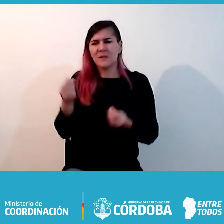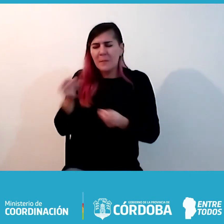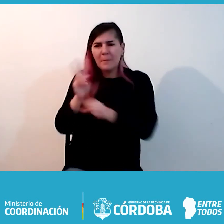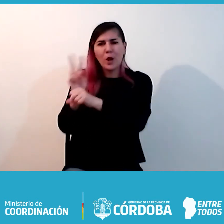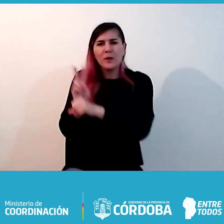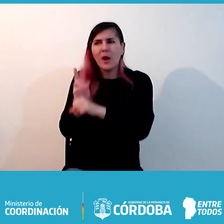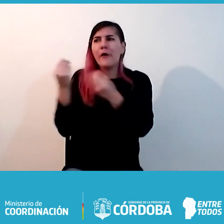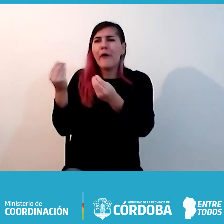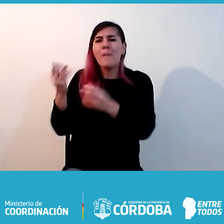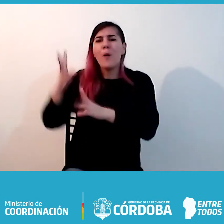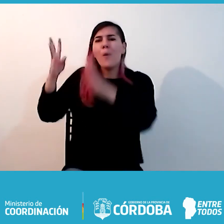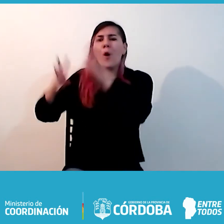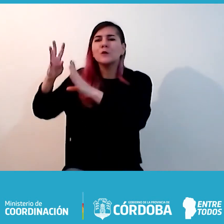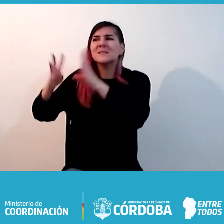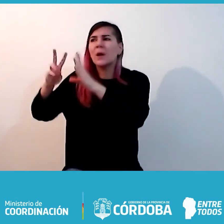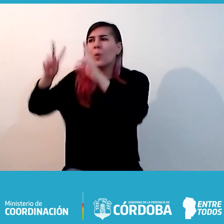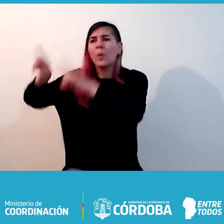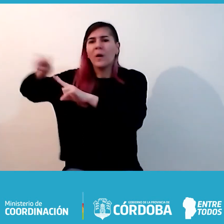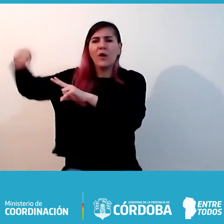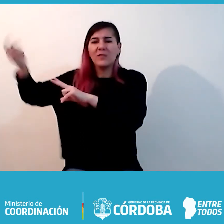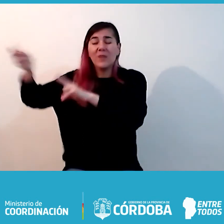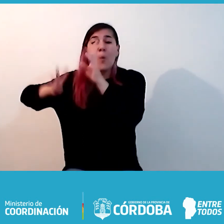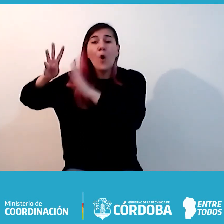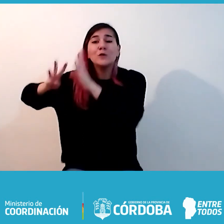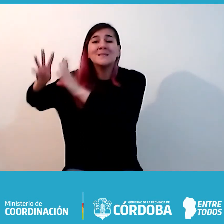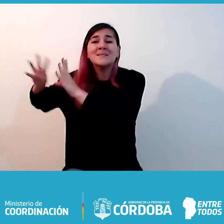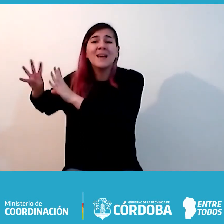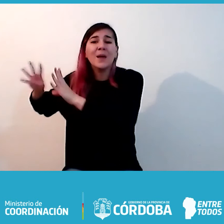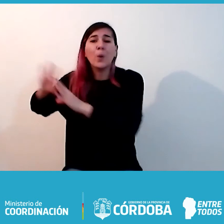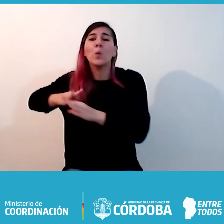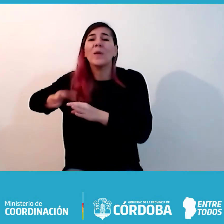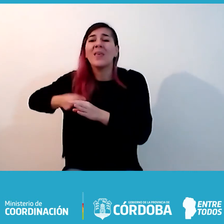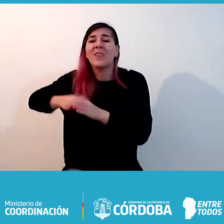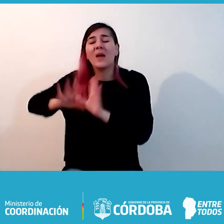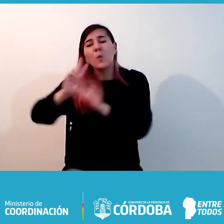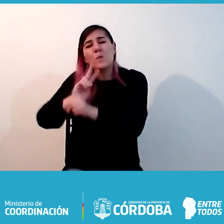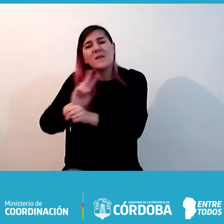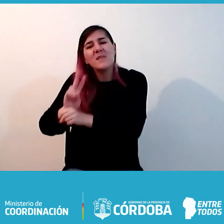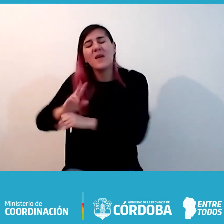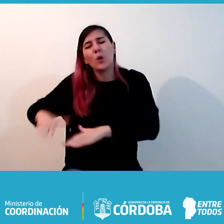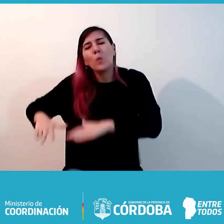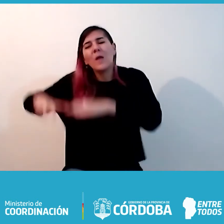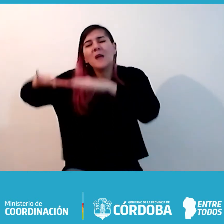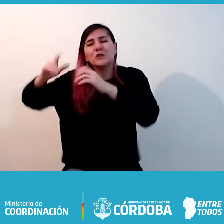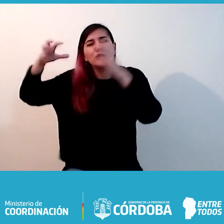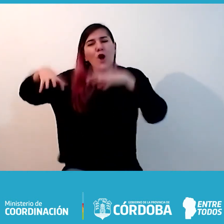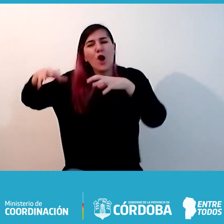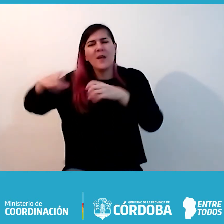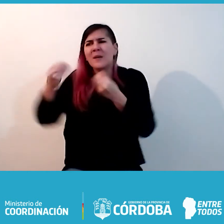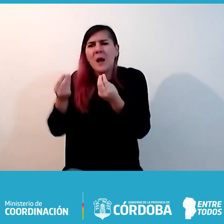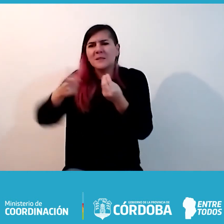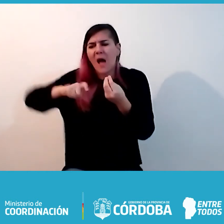el bosque que se quiere eliminar? Este bosque es una esponja viva que impide inundaciones. ¿Qué va a pasar con cada arroyo